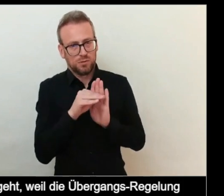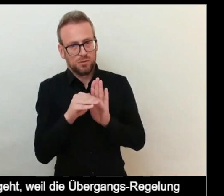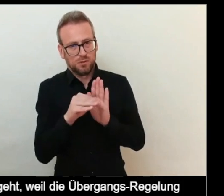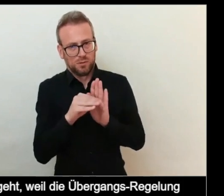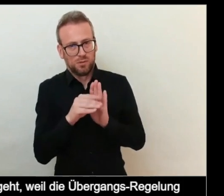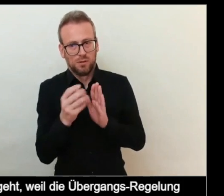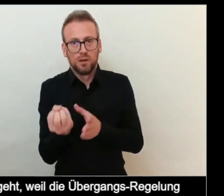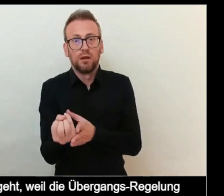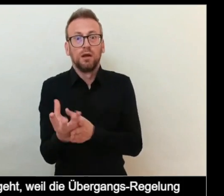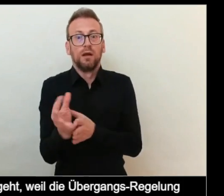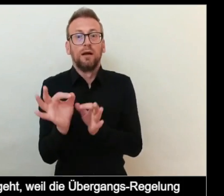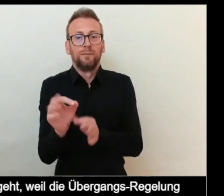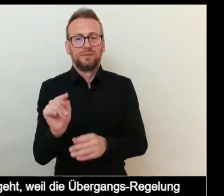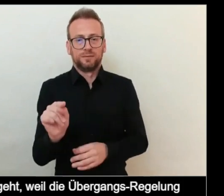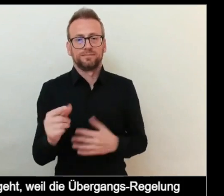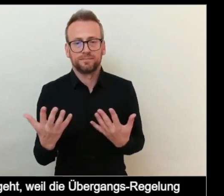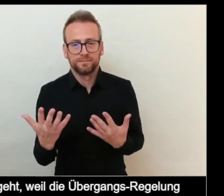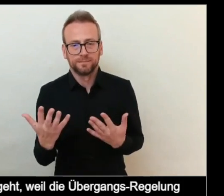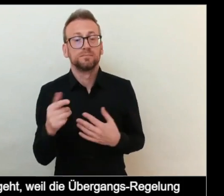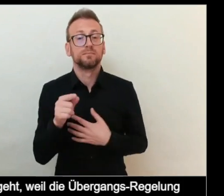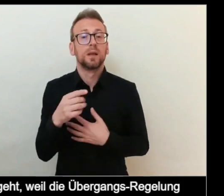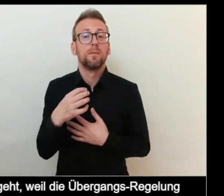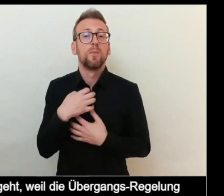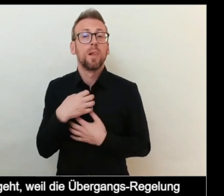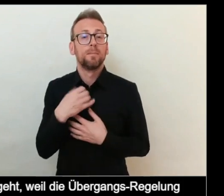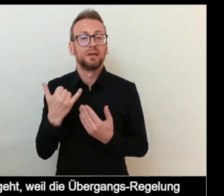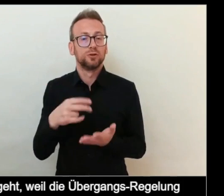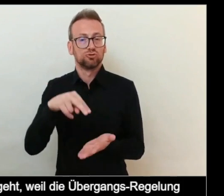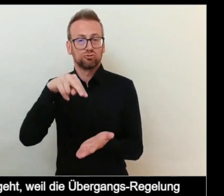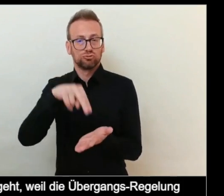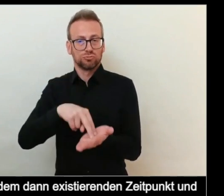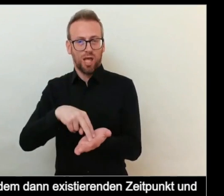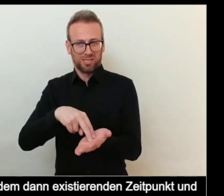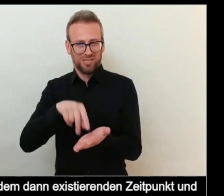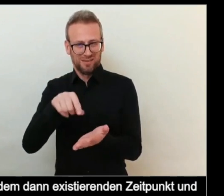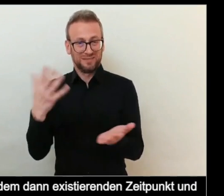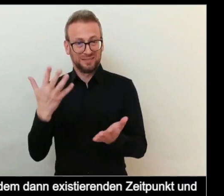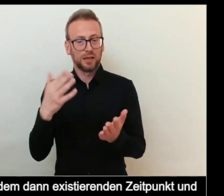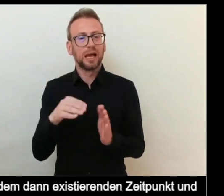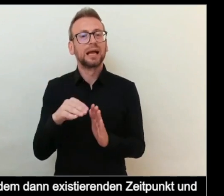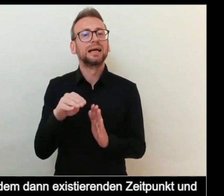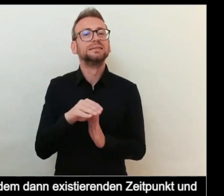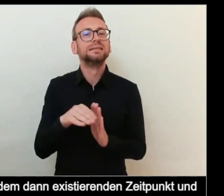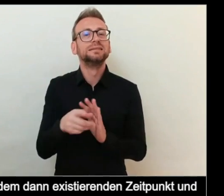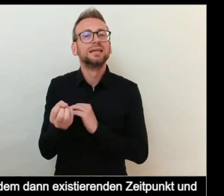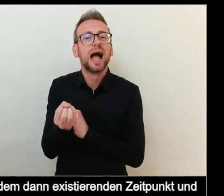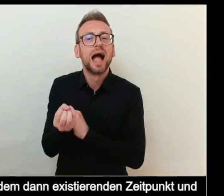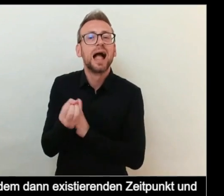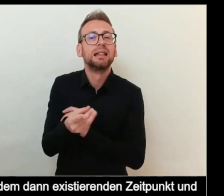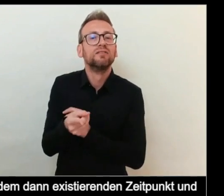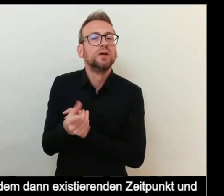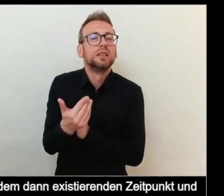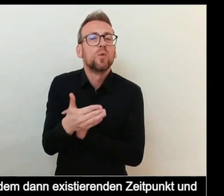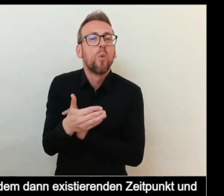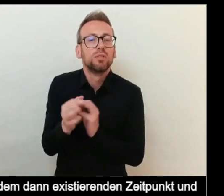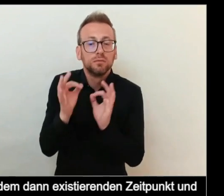Hotspot-Regeln angewendet werden, und zwar nicht bayernweit Stand heute, sondern das müsste dann für jeden Landkreis, für jede kreisfreie Stadt, wo man denkt,